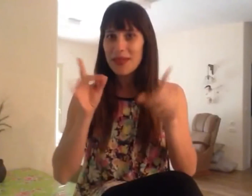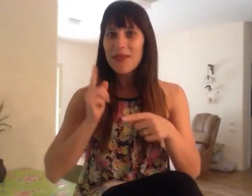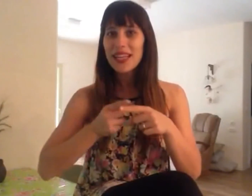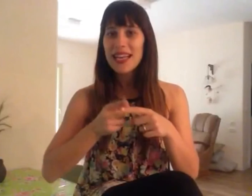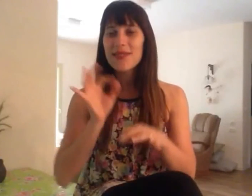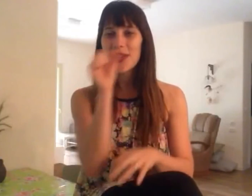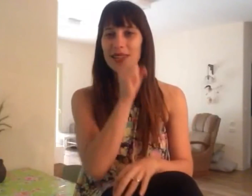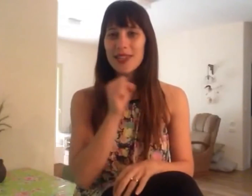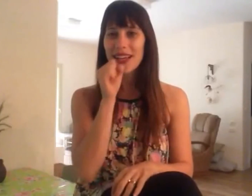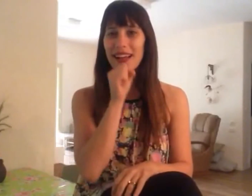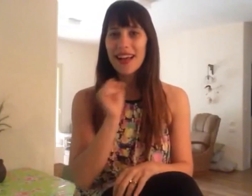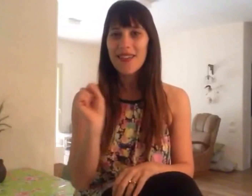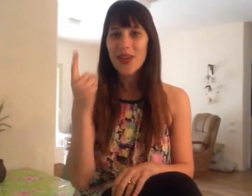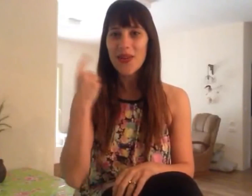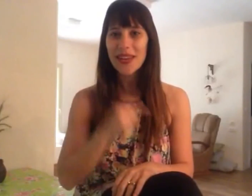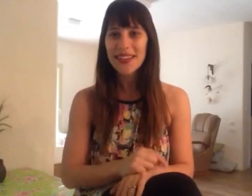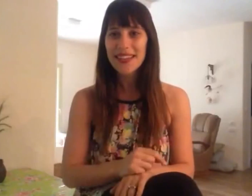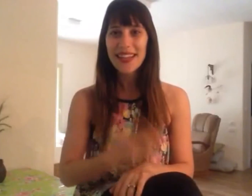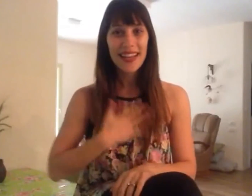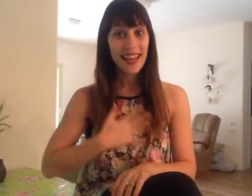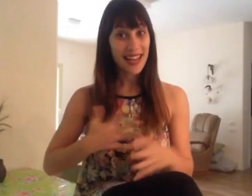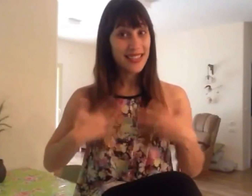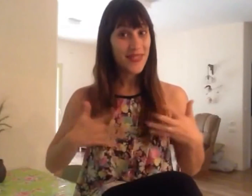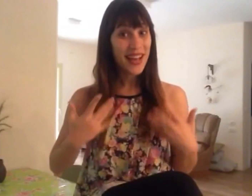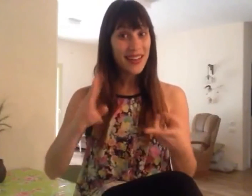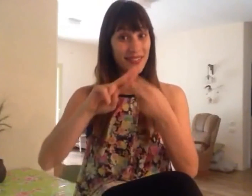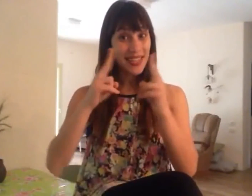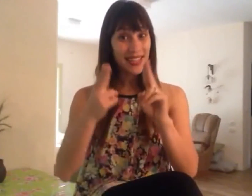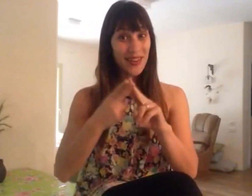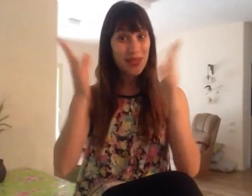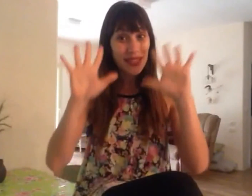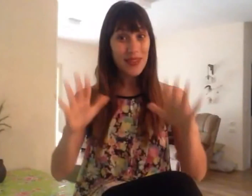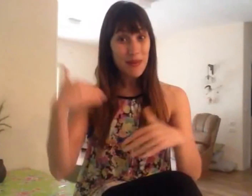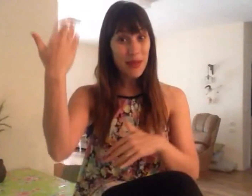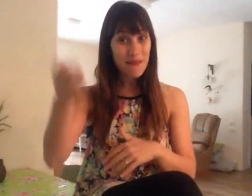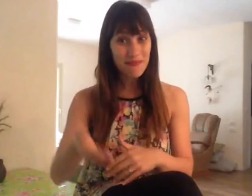מדביקים את הקצב של השיר המקורי. חג שמח ולהתראות בסרטונים הבאים.